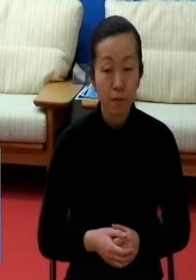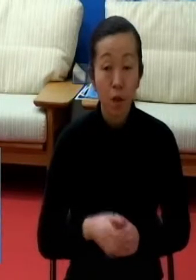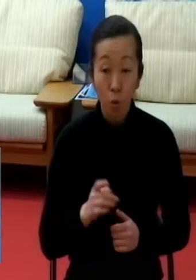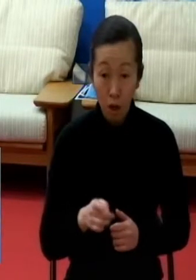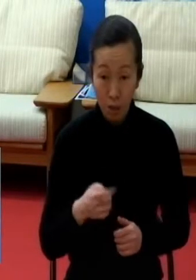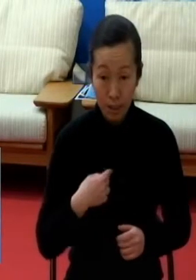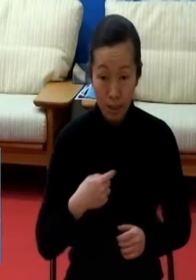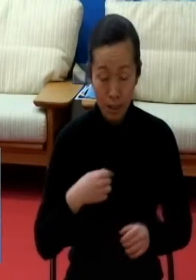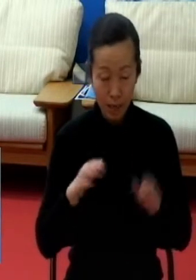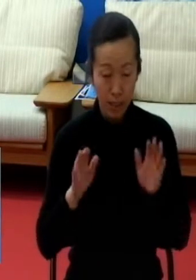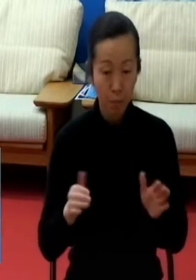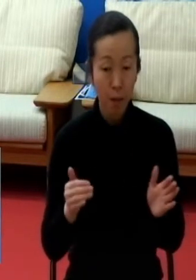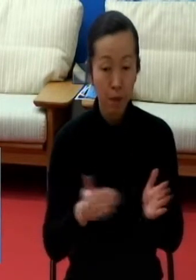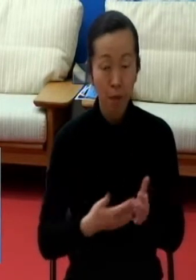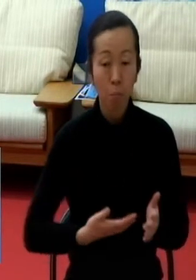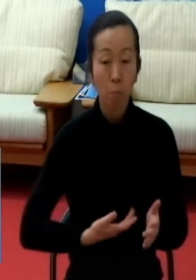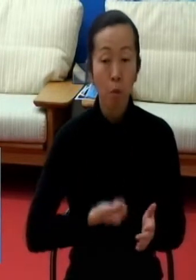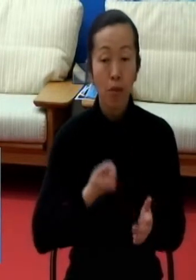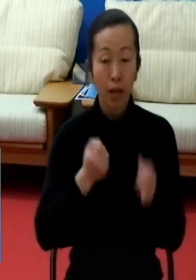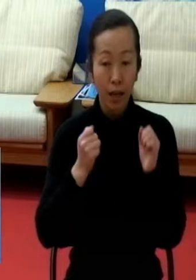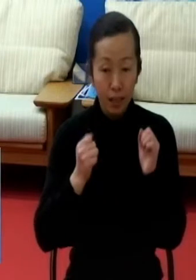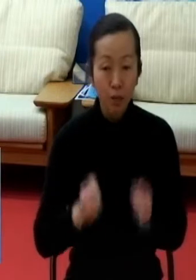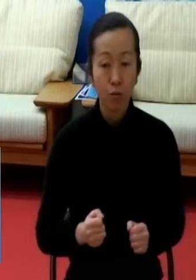れは私が今まで持っていた、